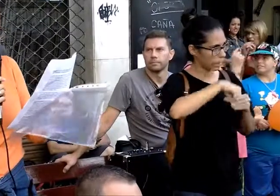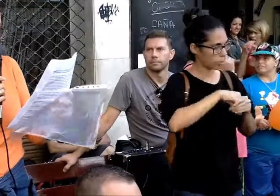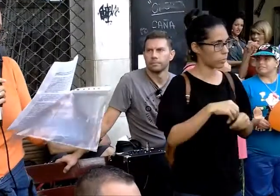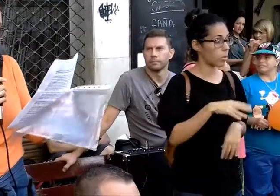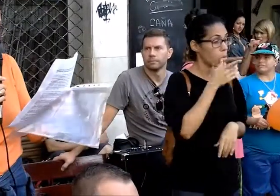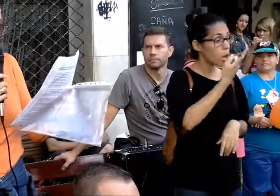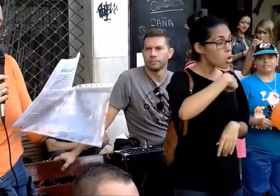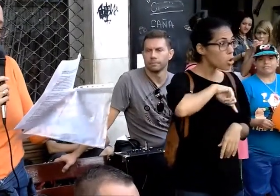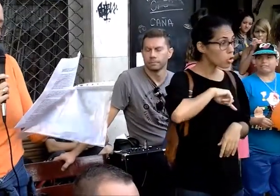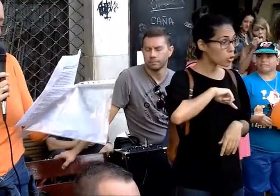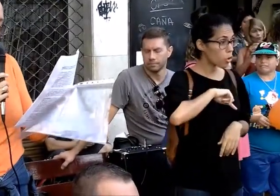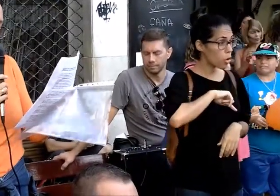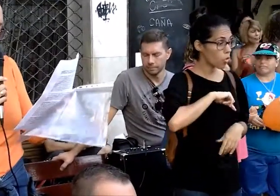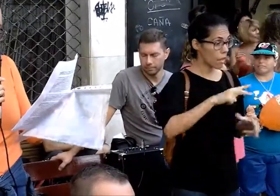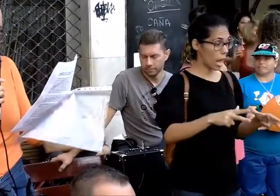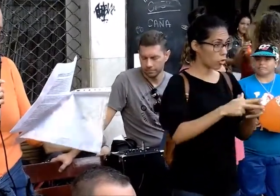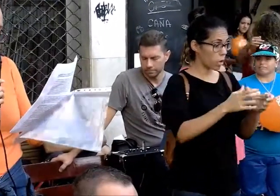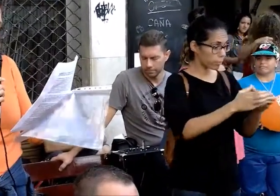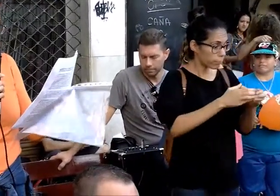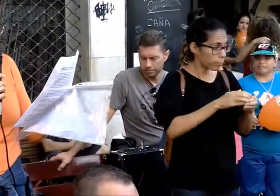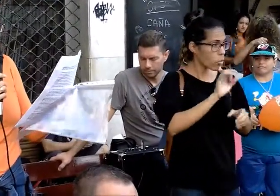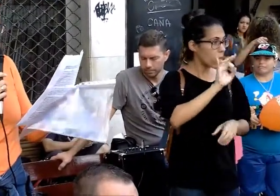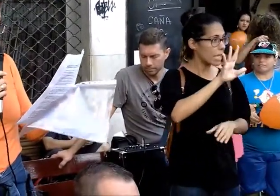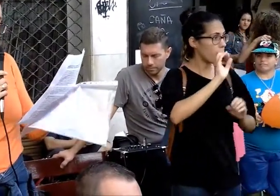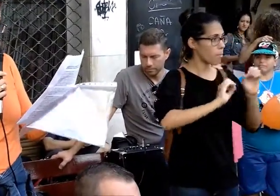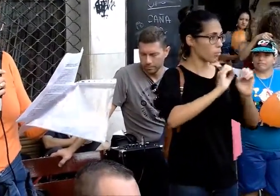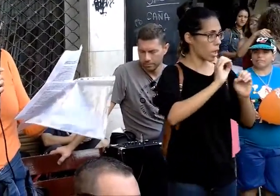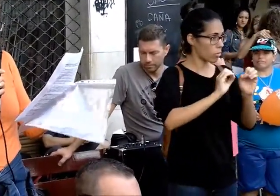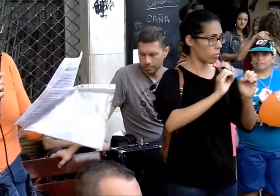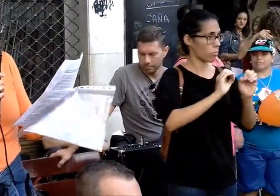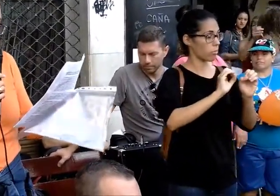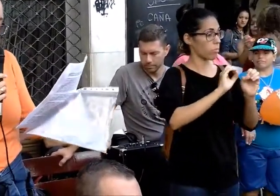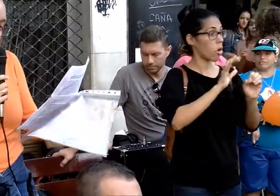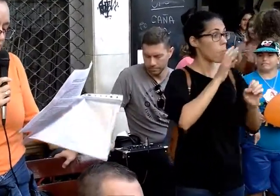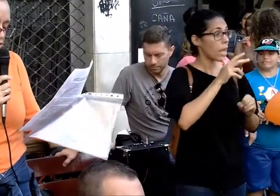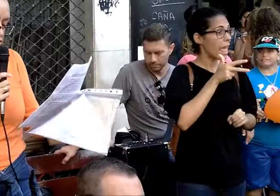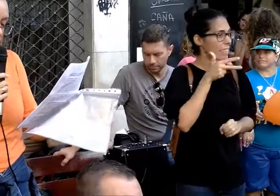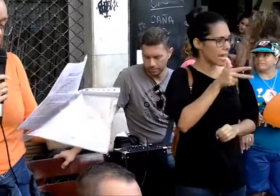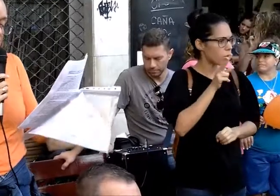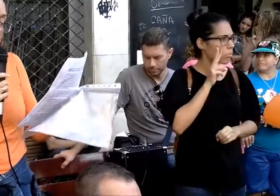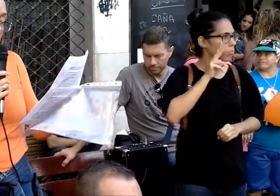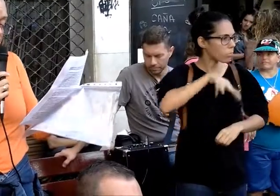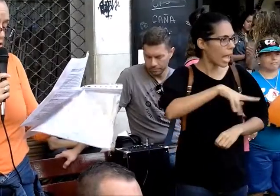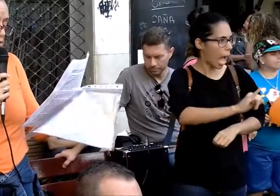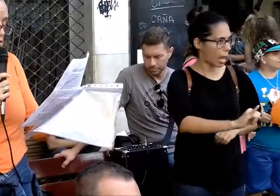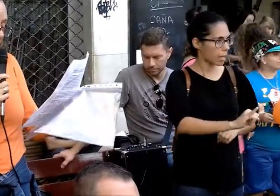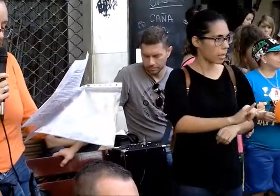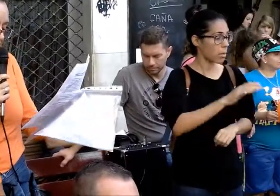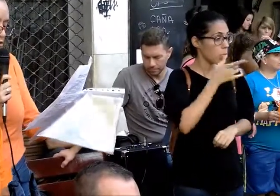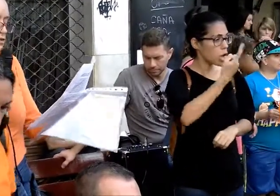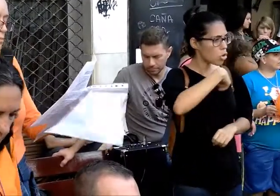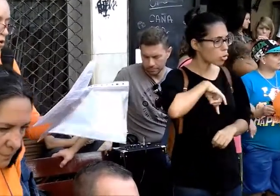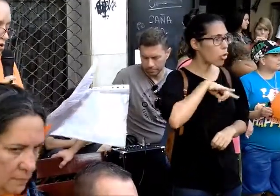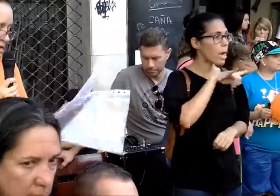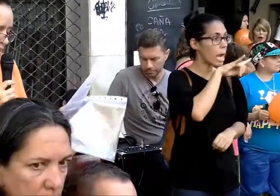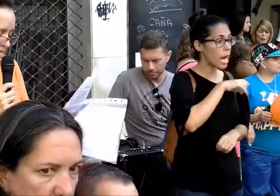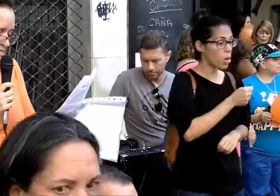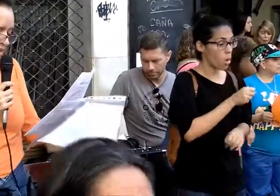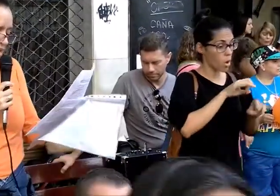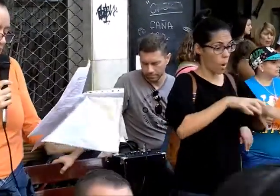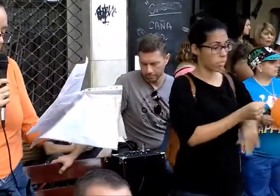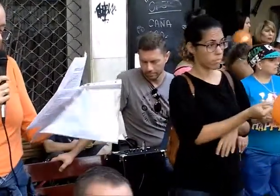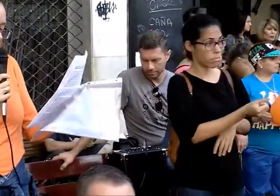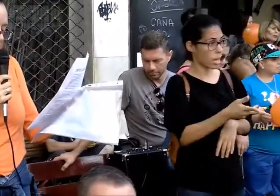somos un 15% de la población, porque tenemos amparados nuestros derechos y porque somos canarios como los